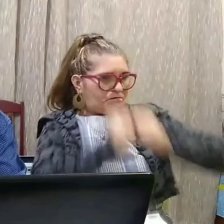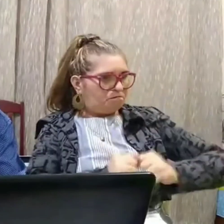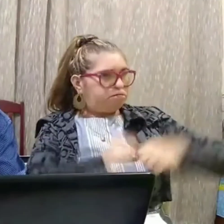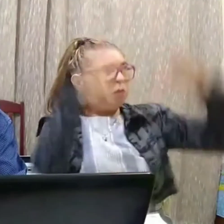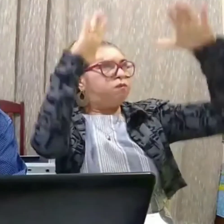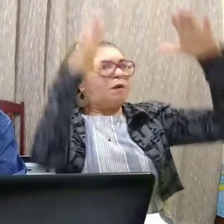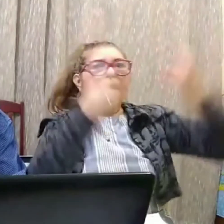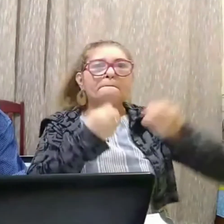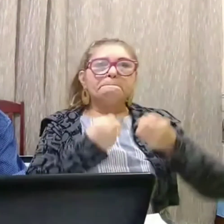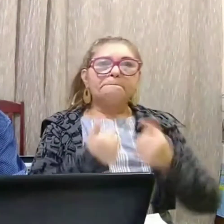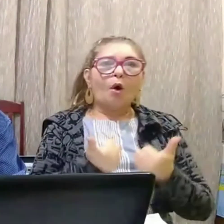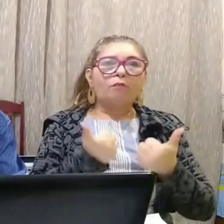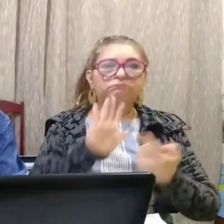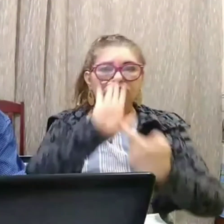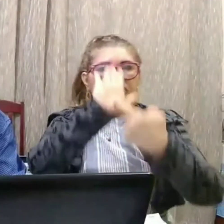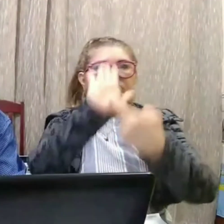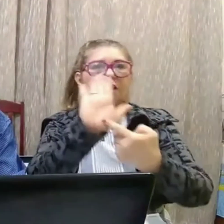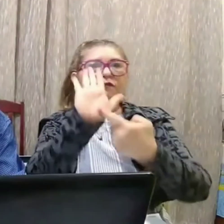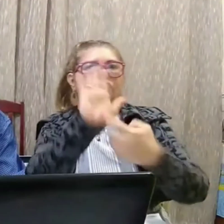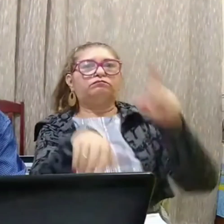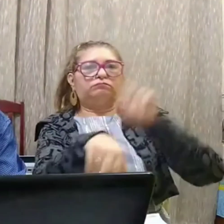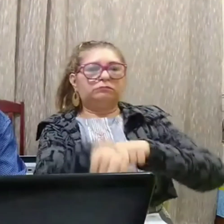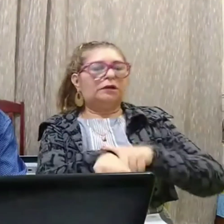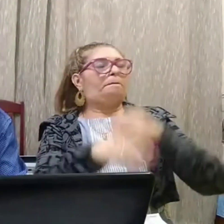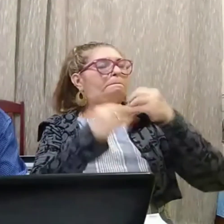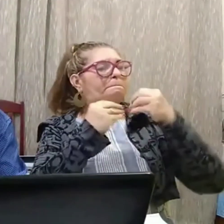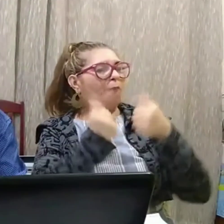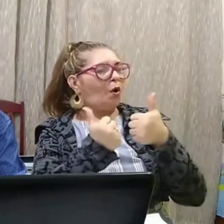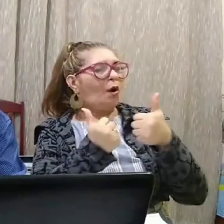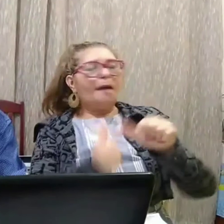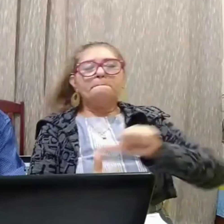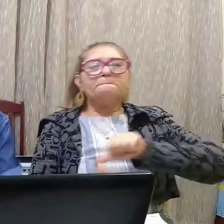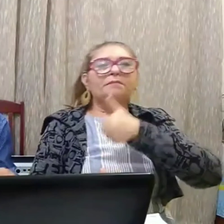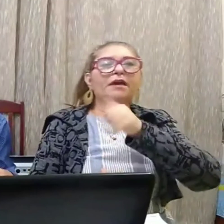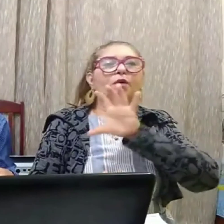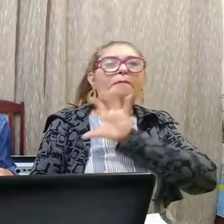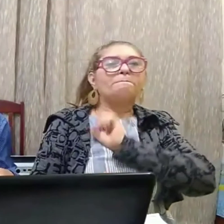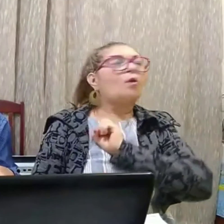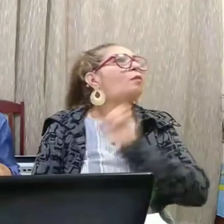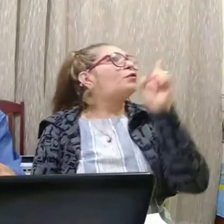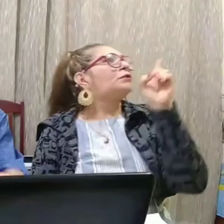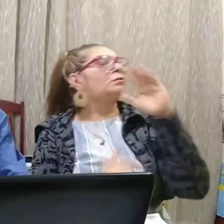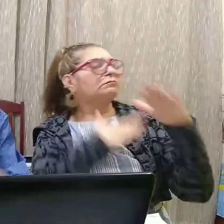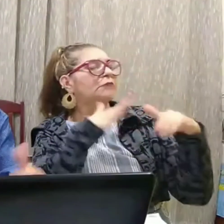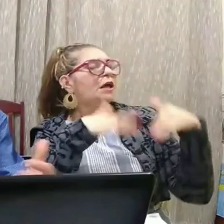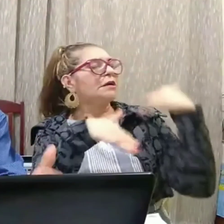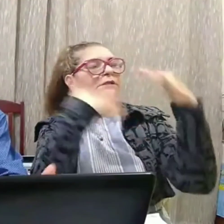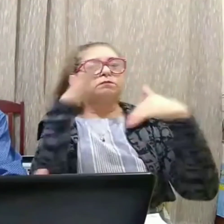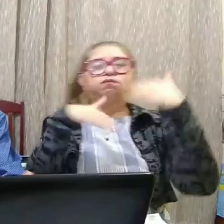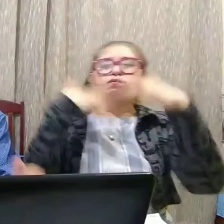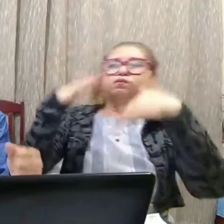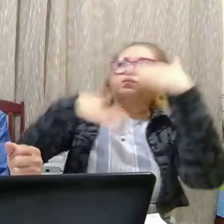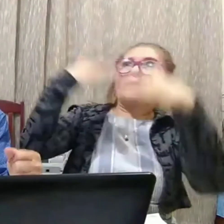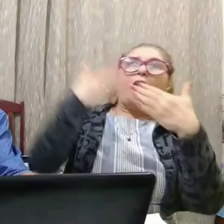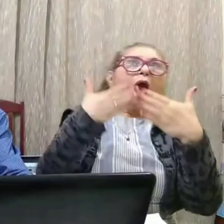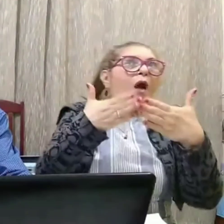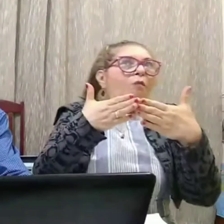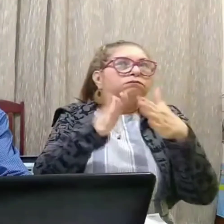promissor. Manifestou por um bom tempo o primeiro amor. Foi uma igreja que cresceu, desenvolveu,